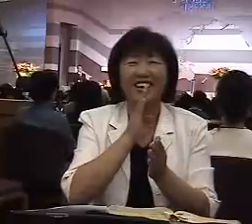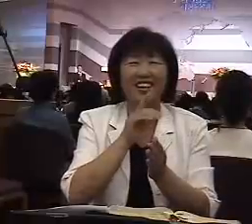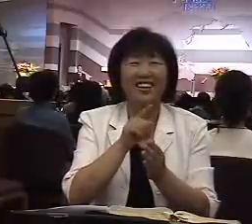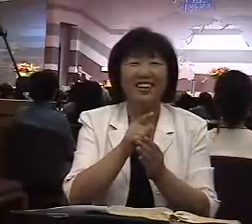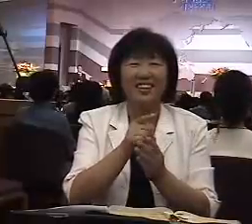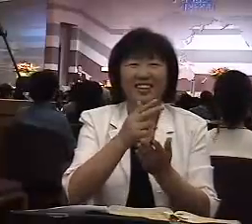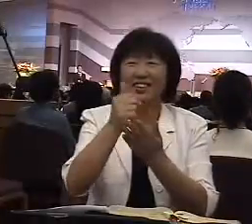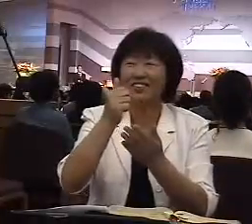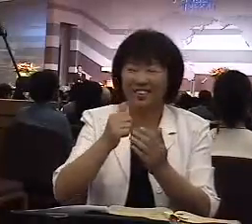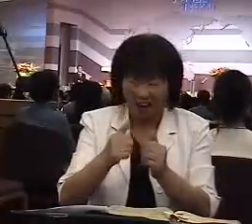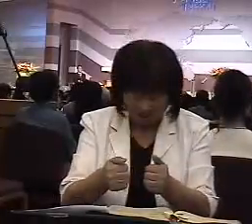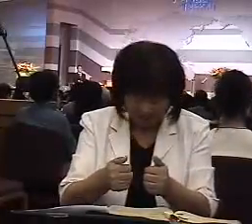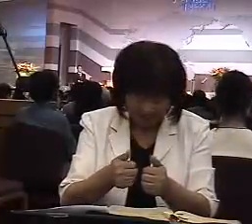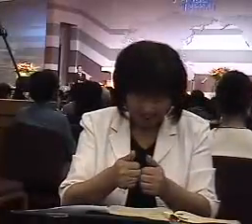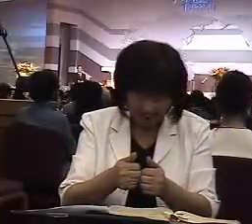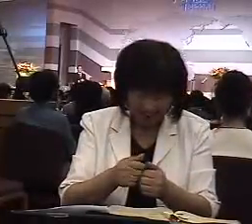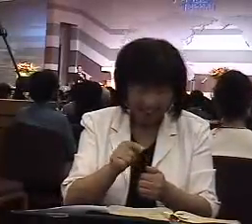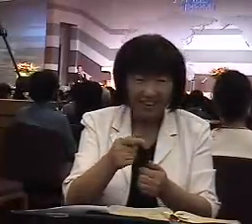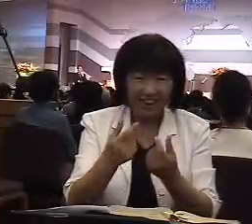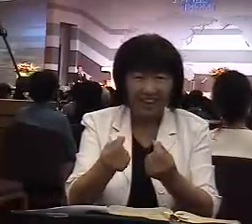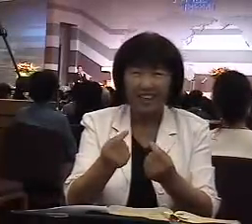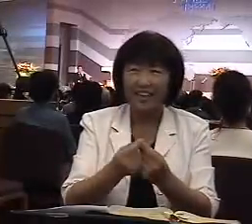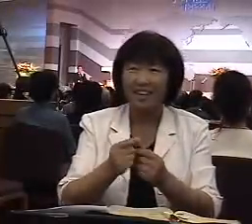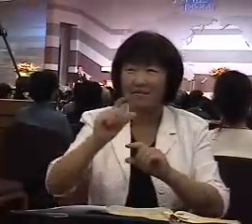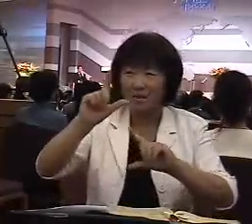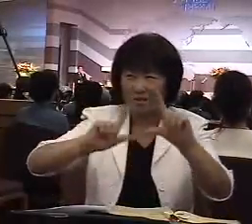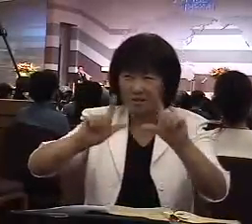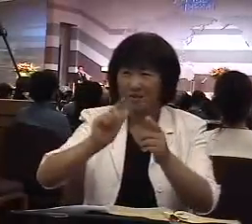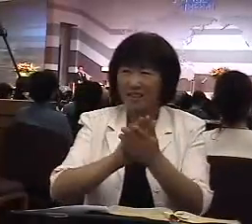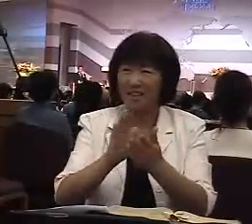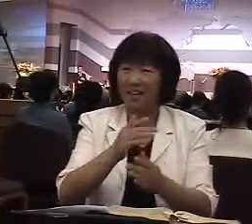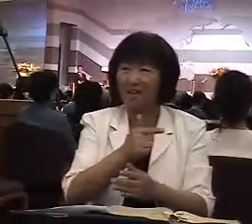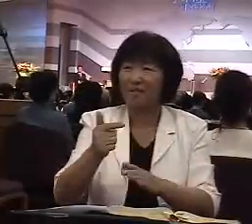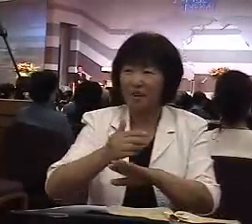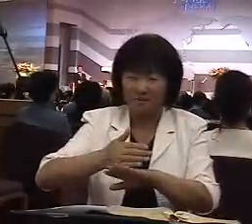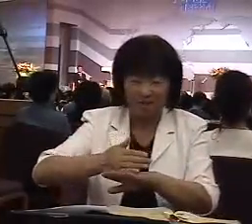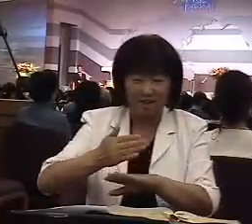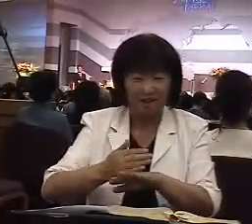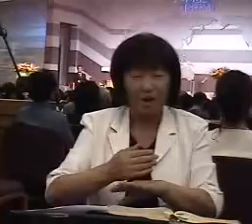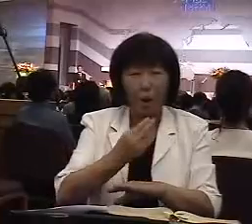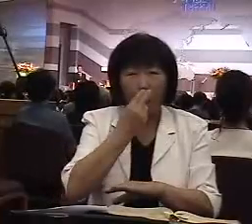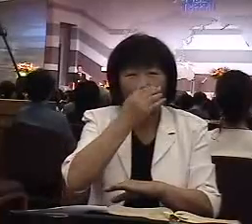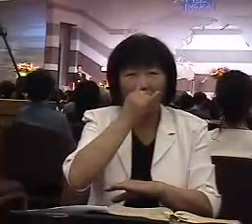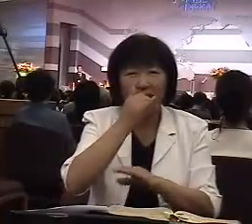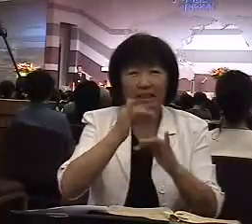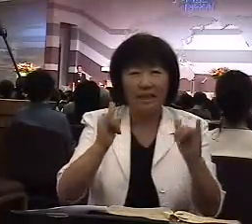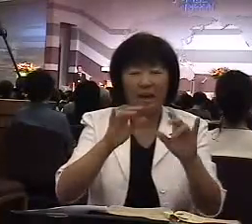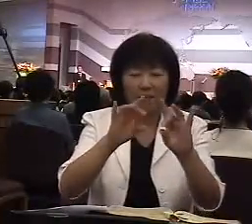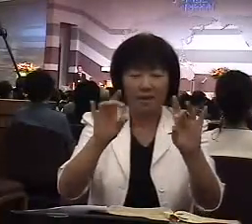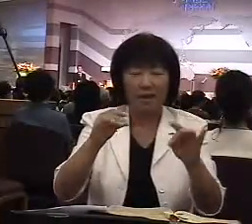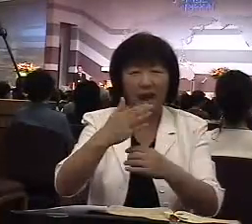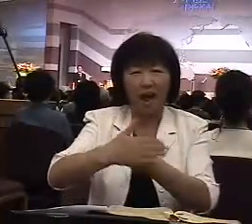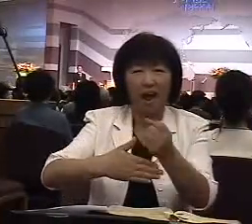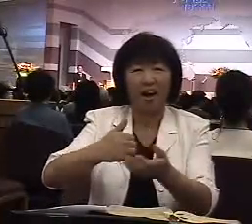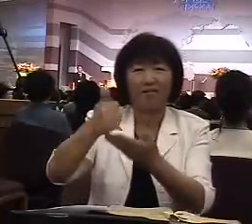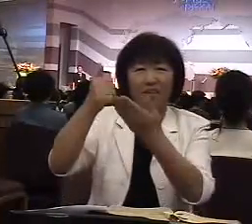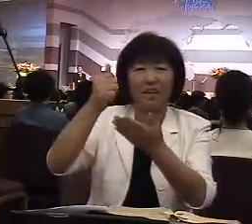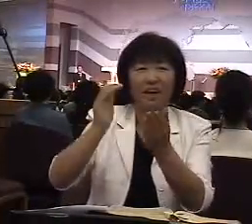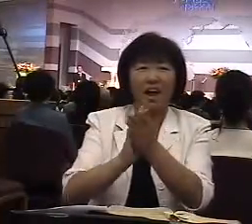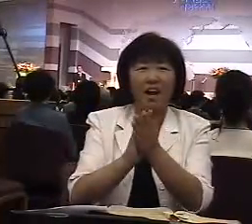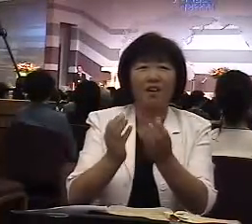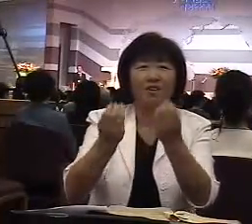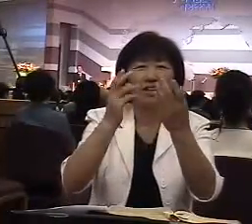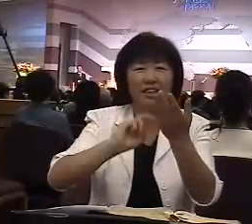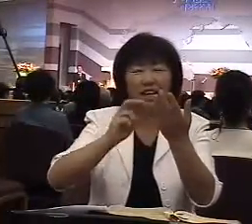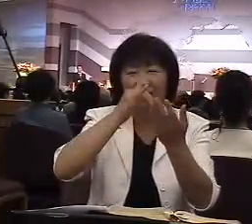이게 바로 그 주님을 경배하는 그러한 그 모습입니다. 너무나 감사하고요. 호흡이 있는 자마다 우리 하나님께 할렐루야로